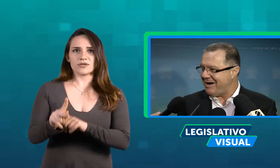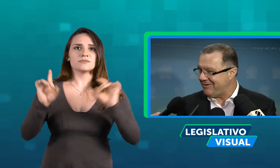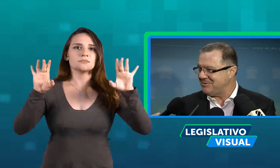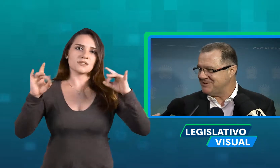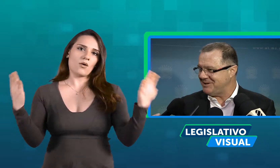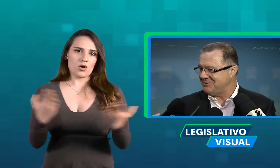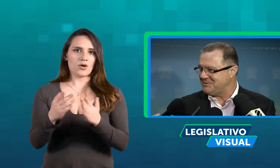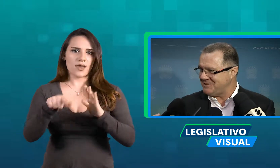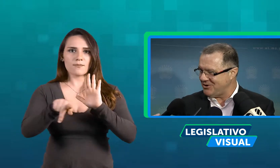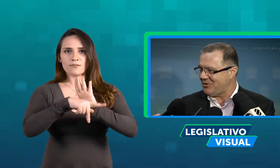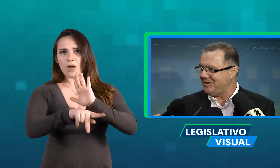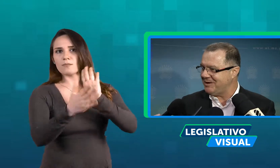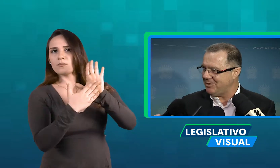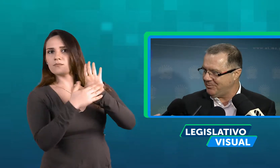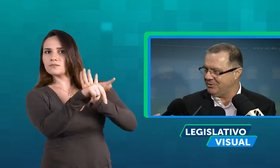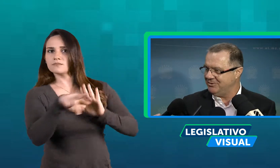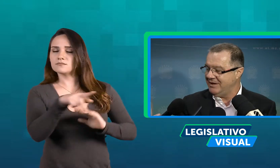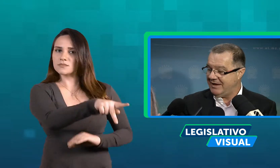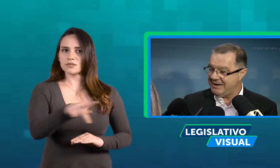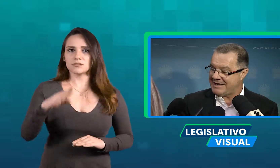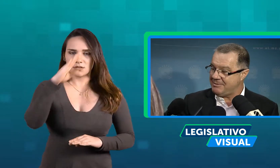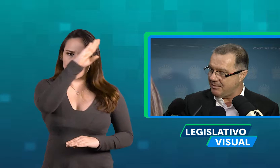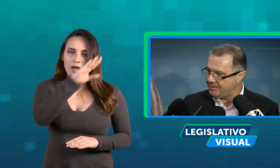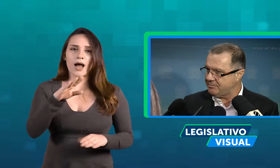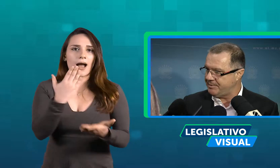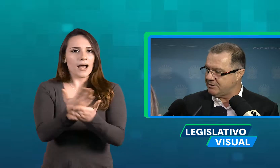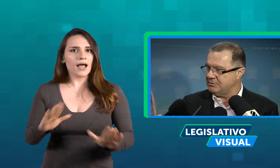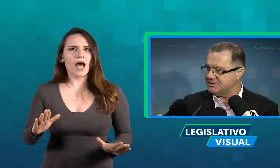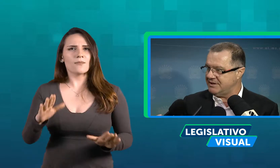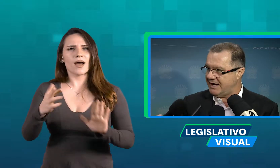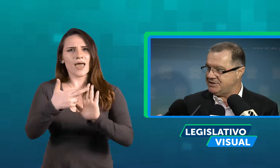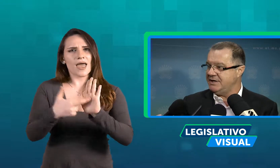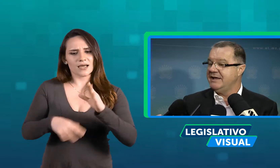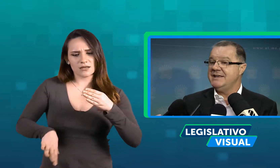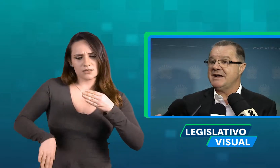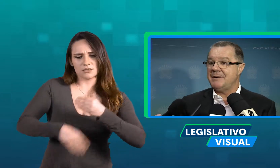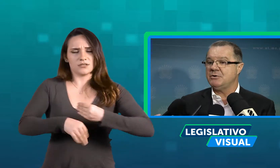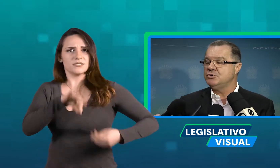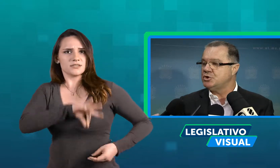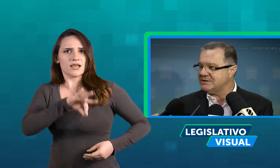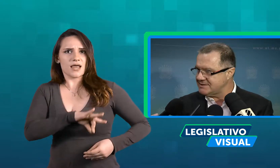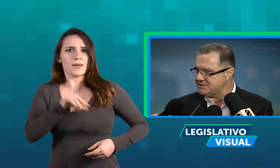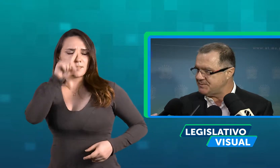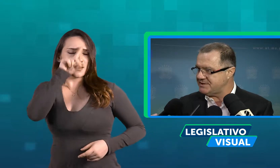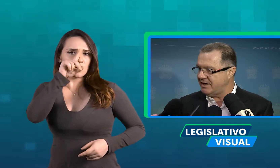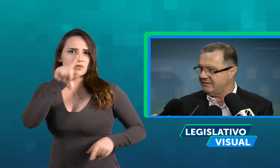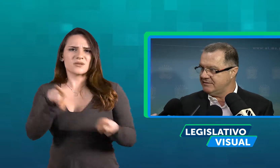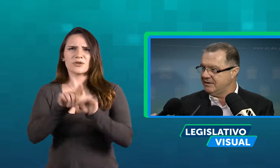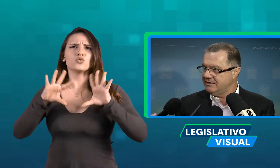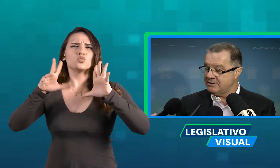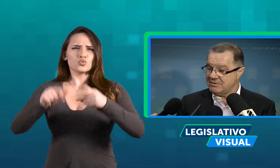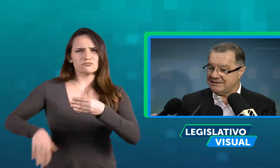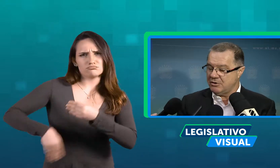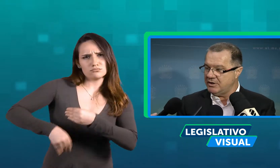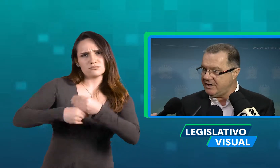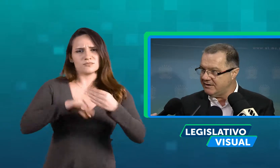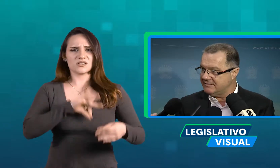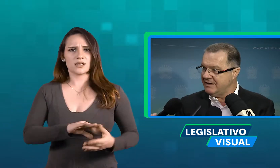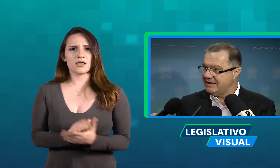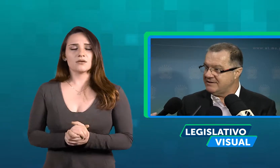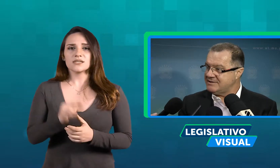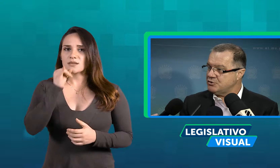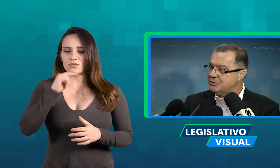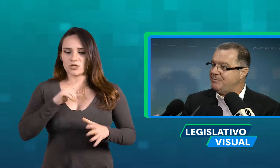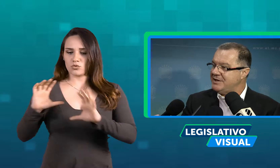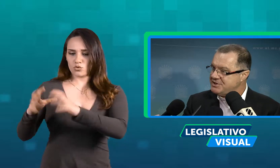não acabar com a aposentadoria especial como ele está propondo. Ele acaba com a periculosidade e acaba com todas as especiais. Então,